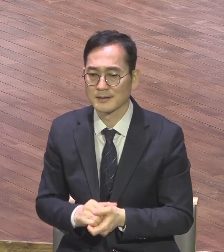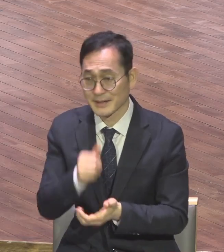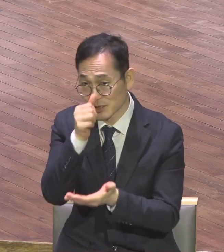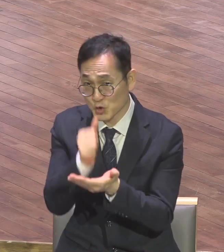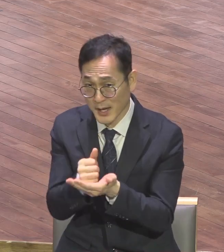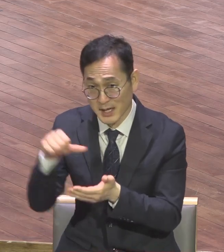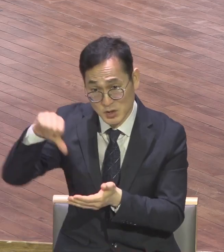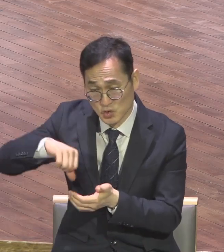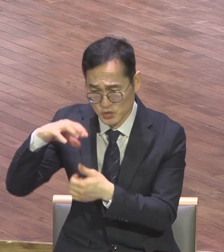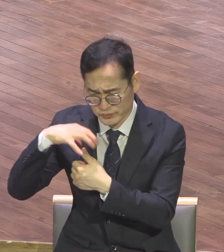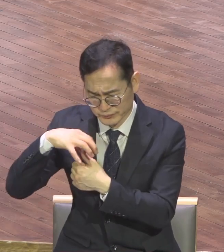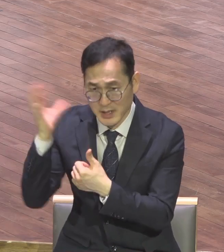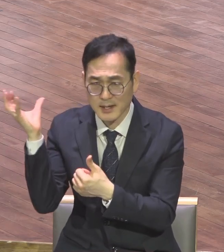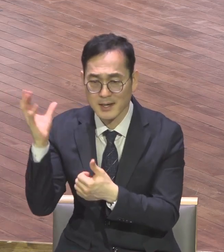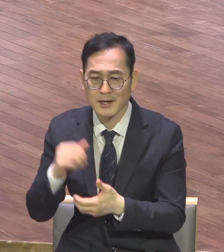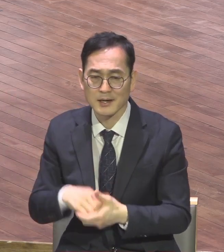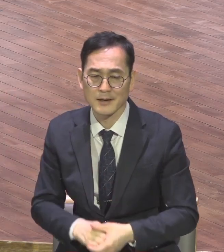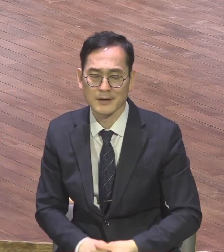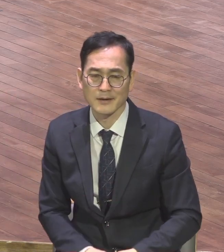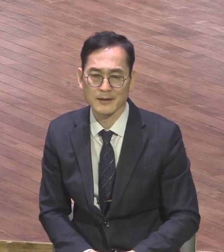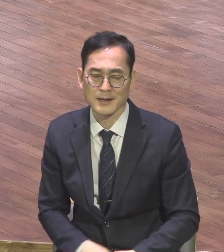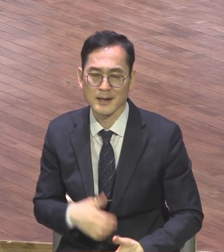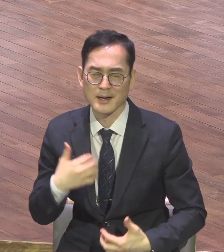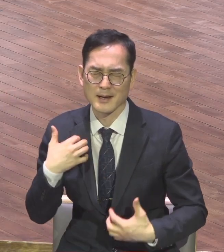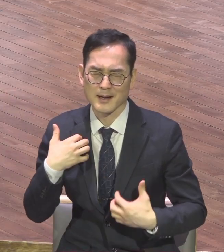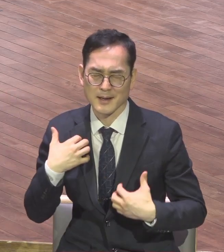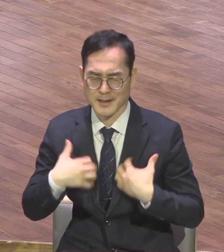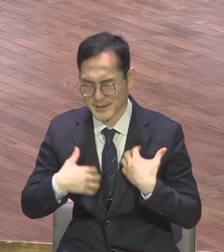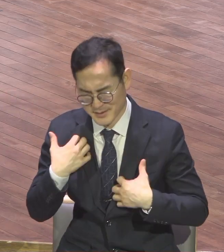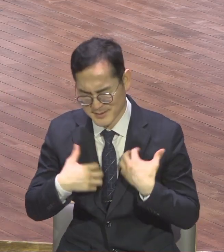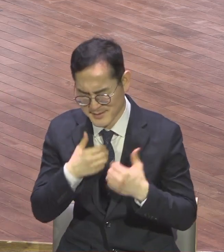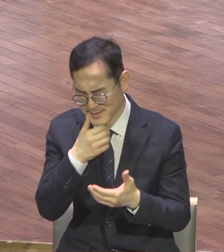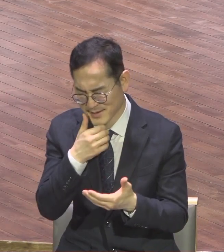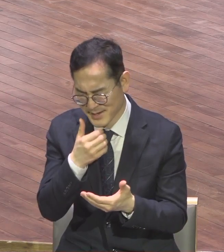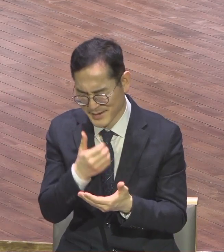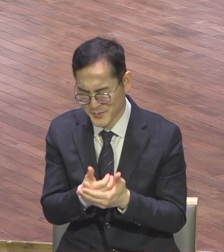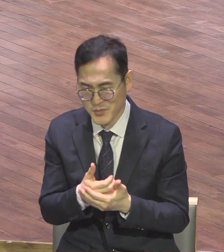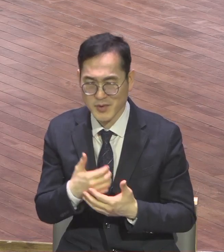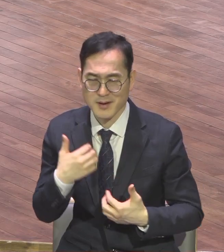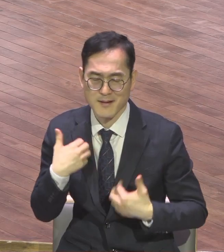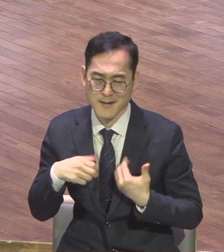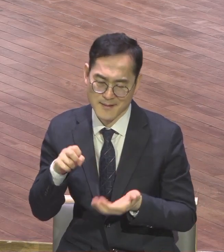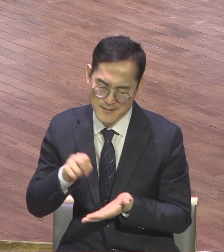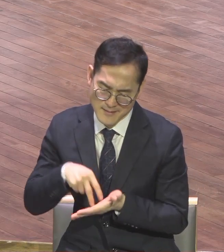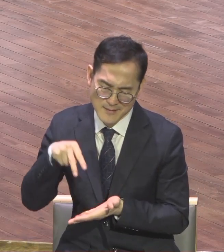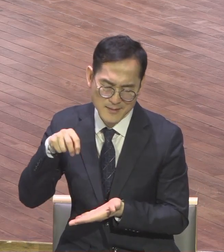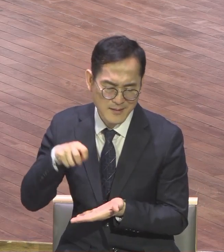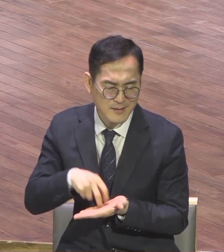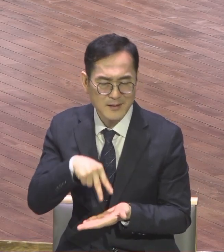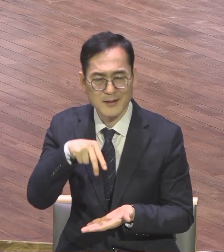저주, 모든 문제 해결되니까 얼마나 감격할, 그 감격을 주체를 하지는 못해.